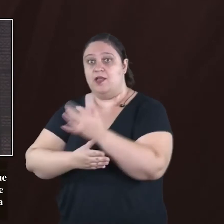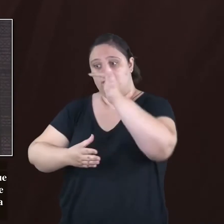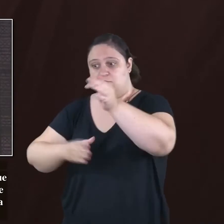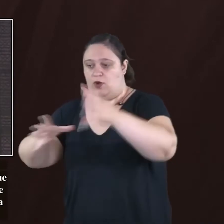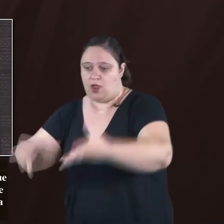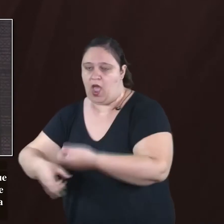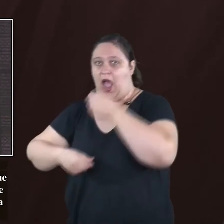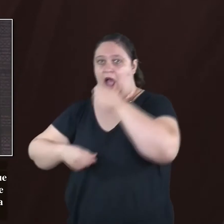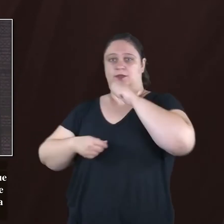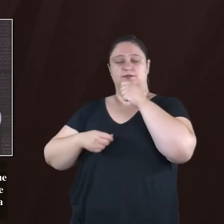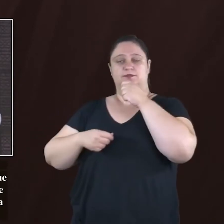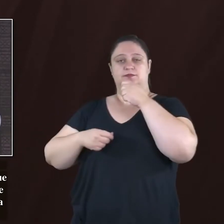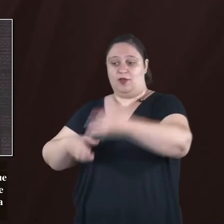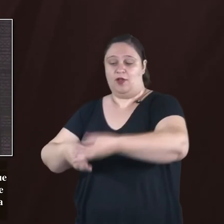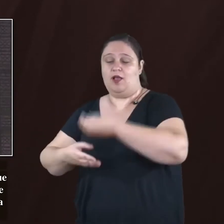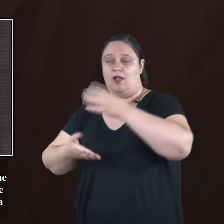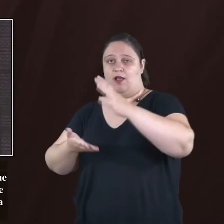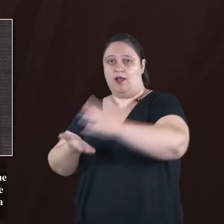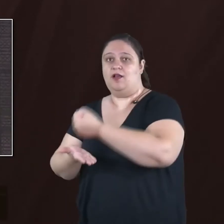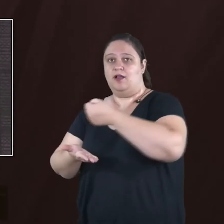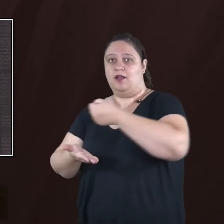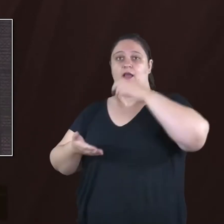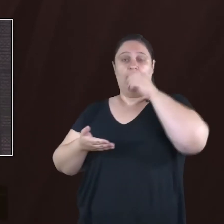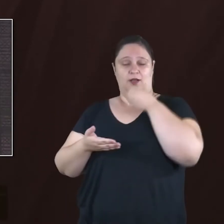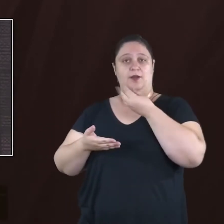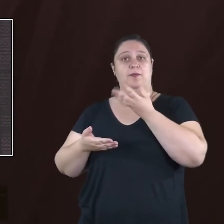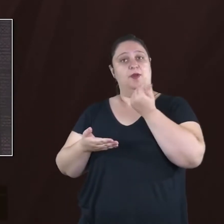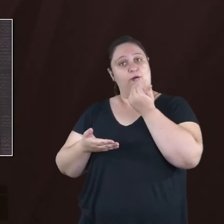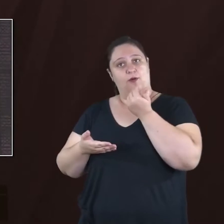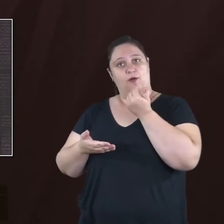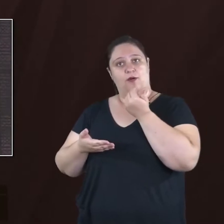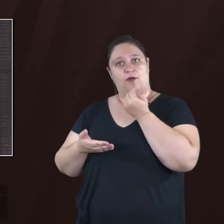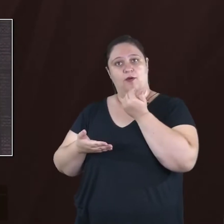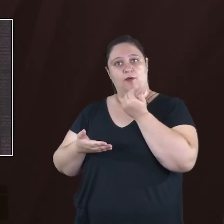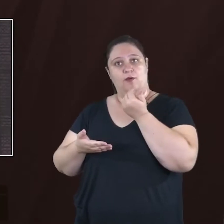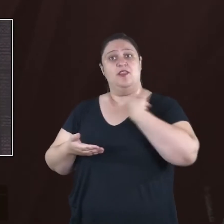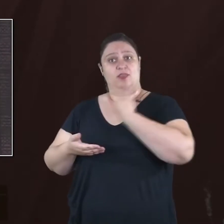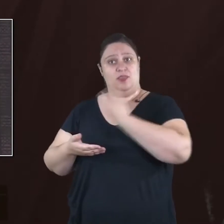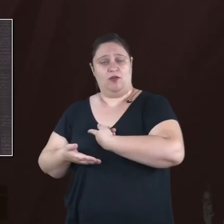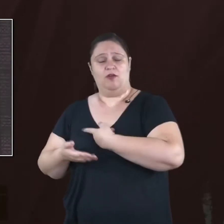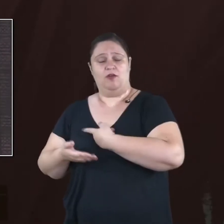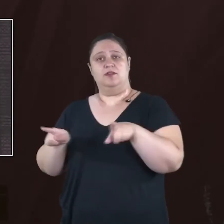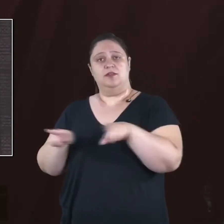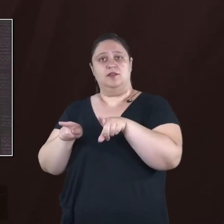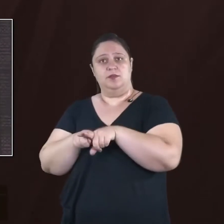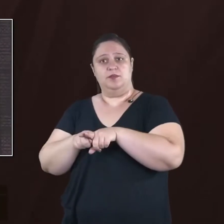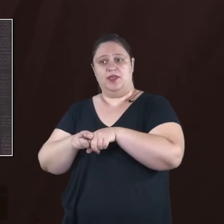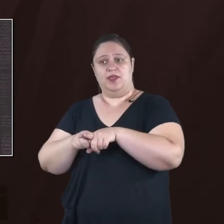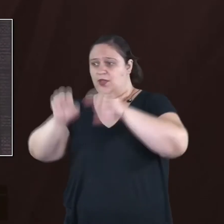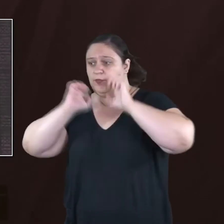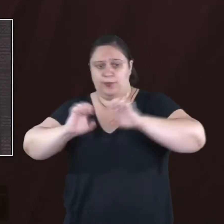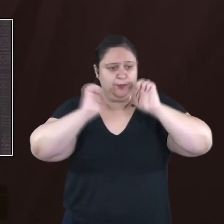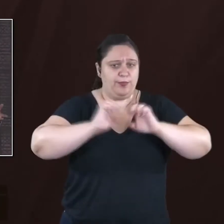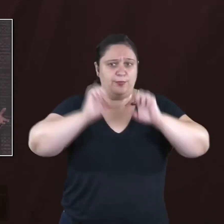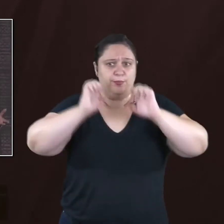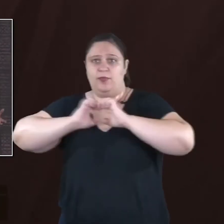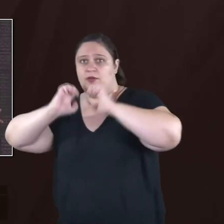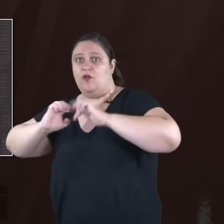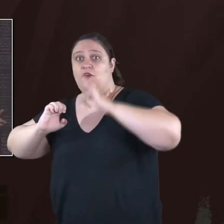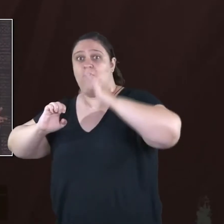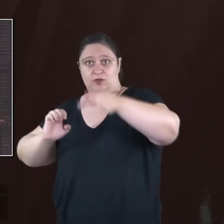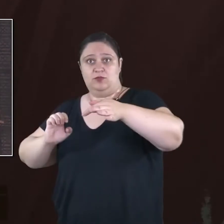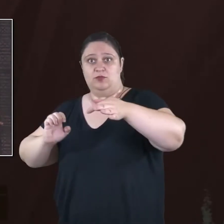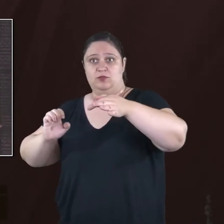devida. Se nós vos semeamos as coisas espirituais, será muito. Recolhemos de vós bens materiais,